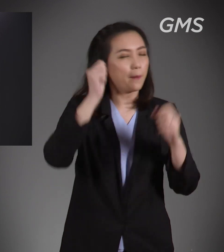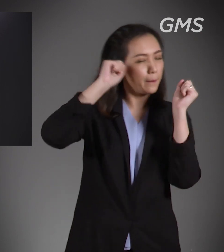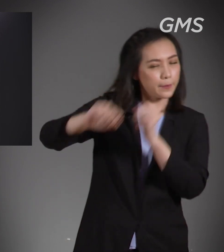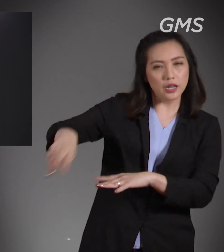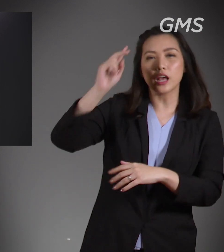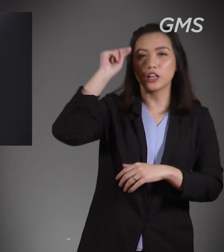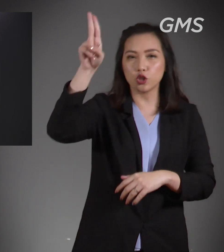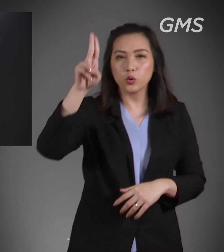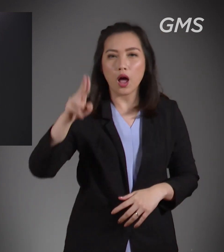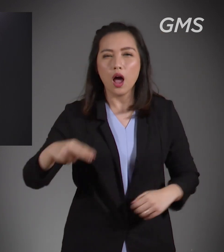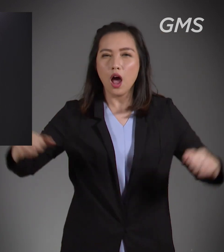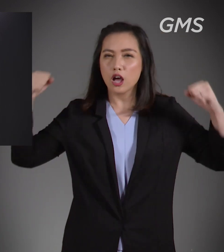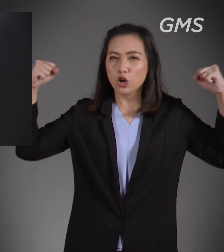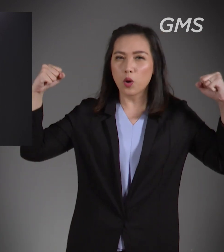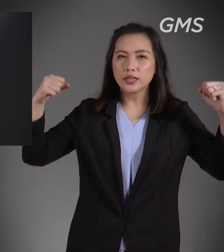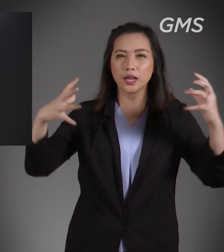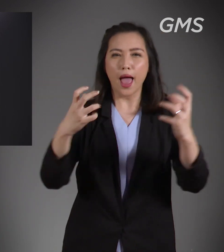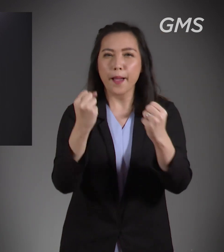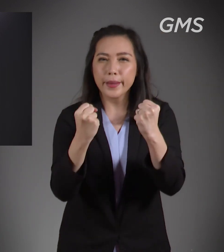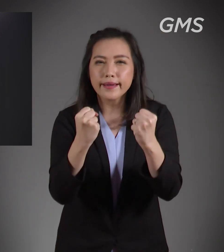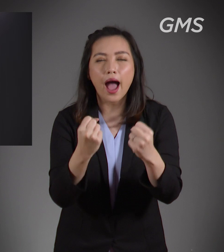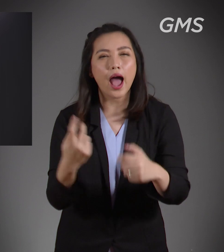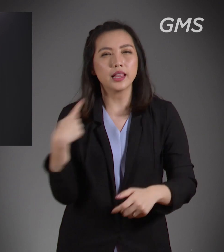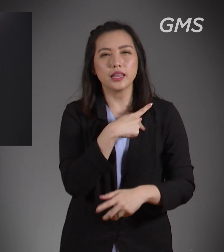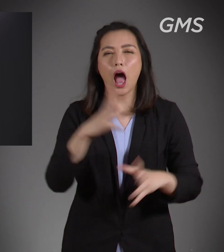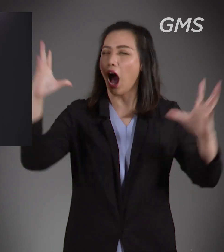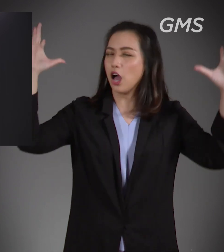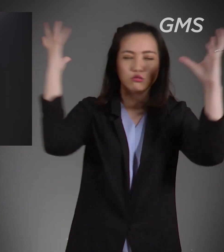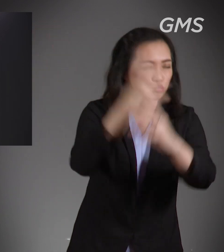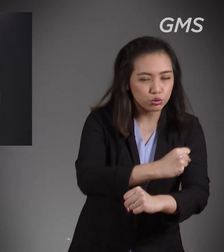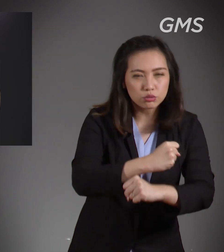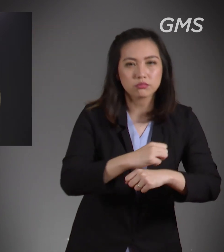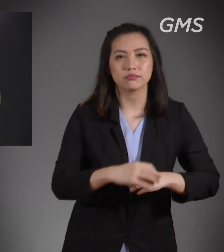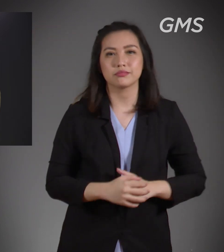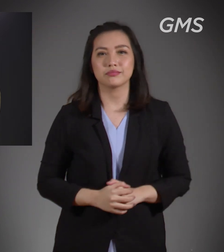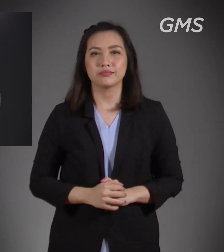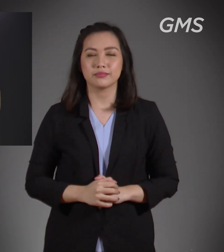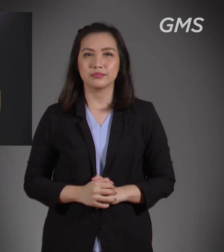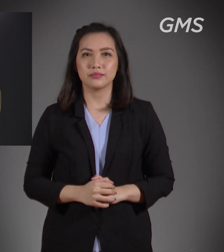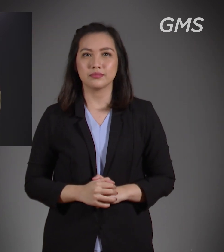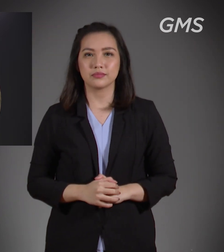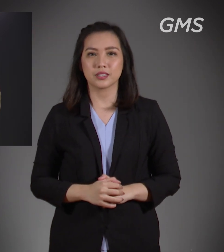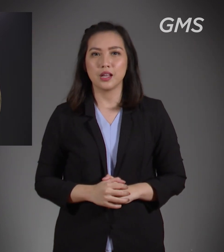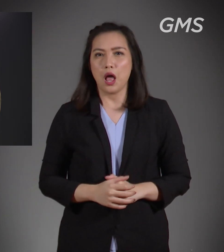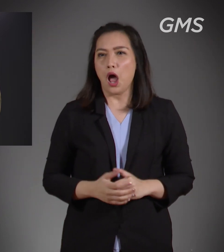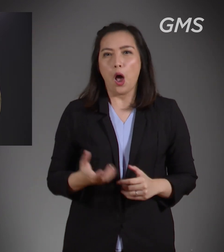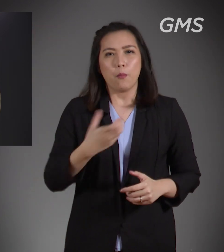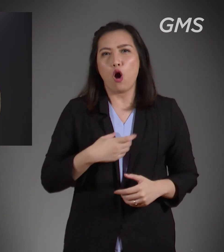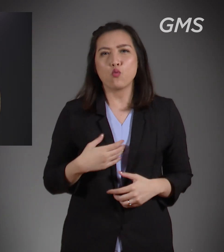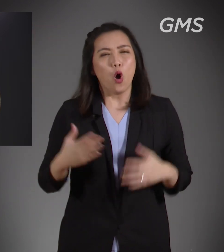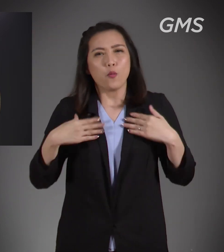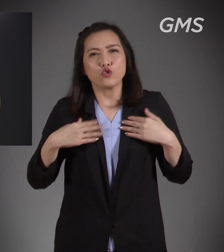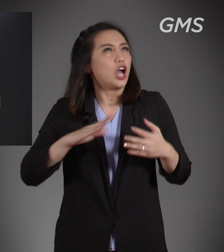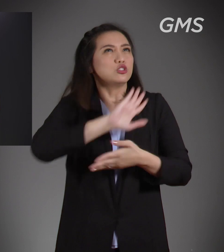kekuatan Israel akan diruntuhkan oleh Mesir. Yang dijagai dulu akan hancur. Mau pakai asuransi 1001